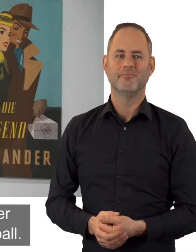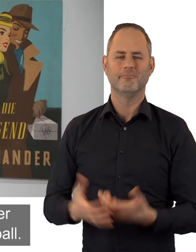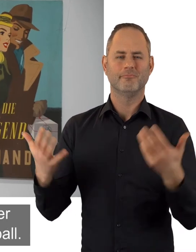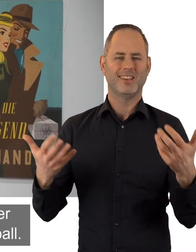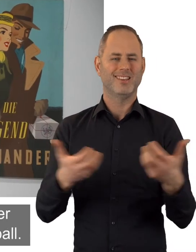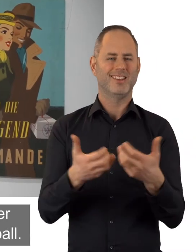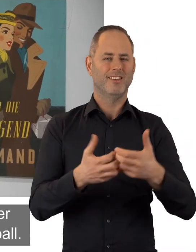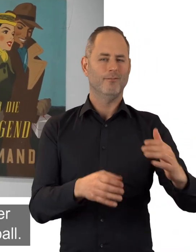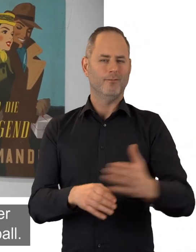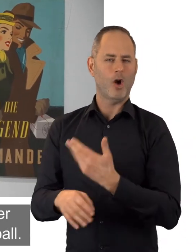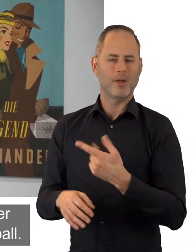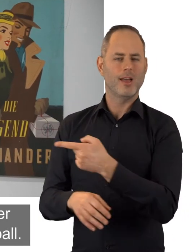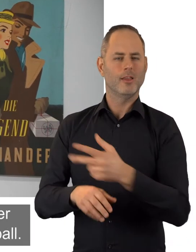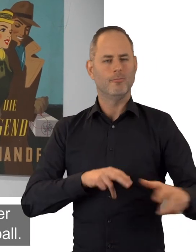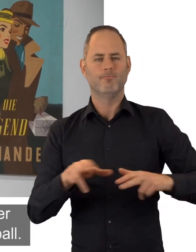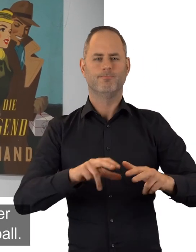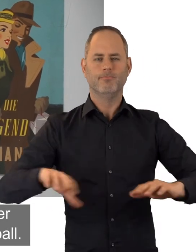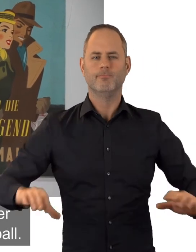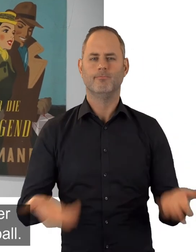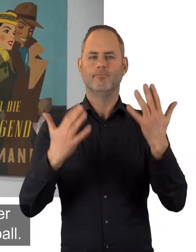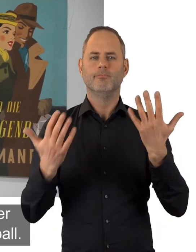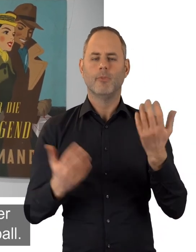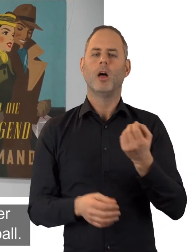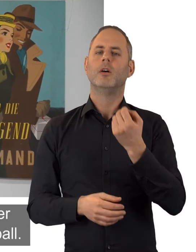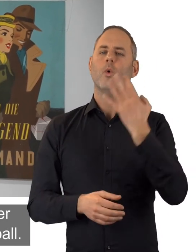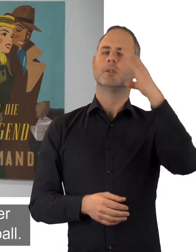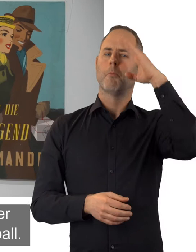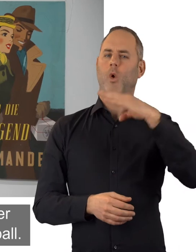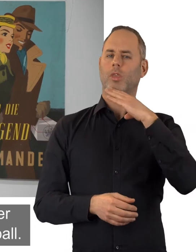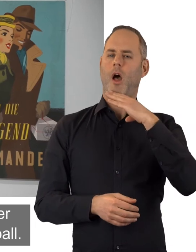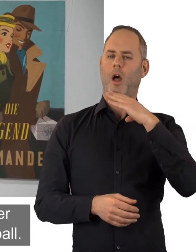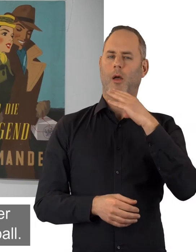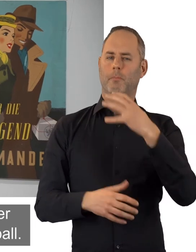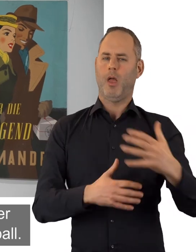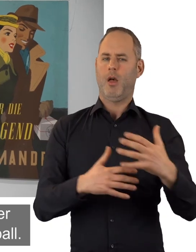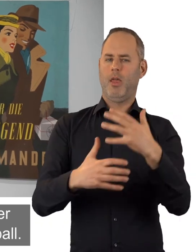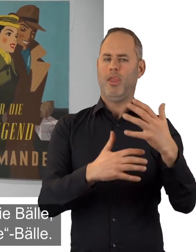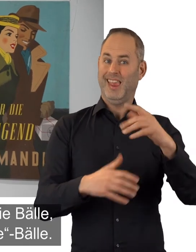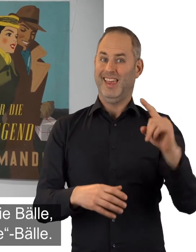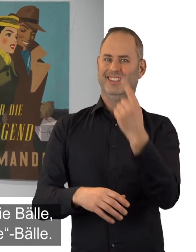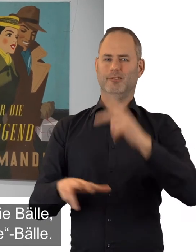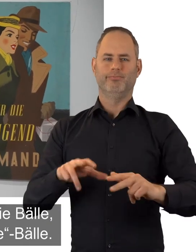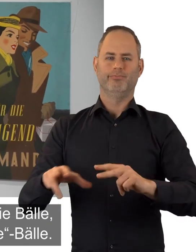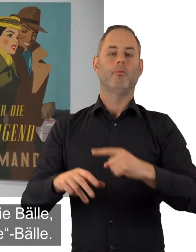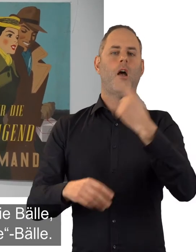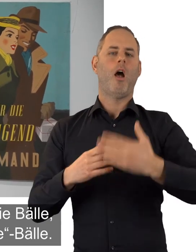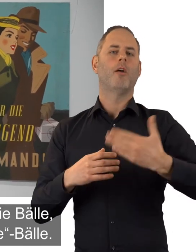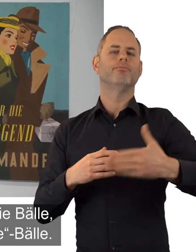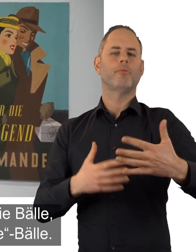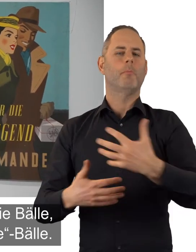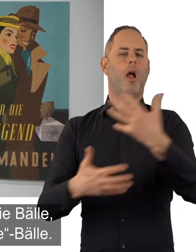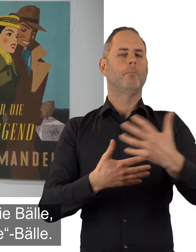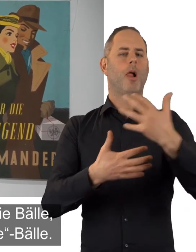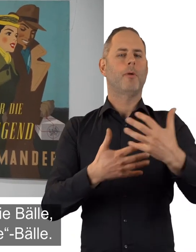Nach dem Krieg initiierte er den ersten Rosenmontagball, in den folgenden Jahren dann